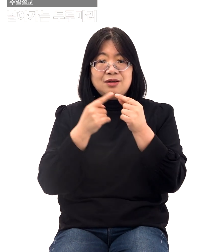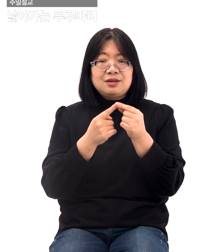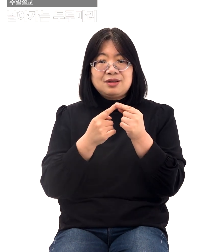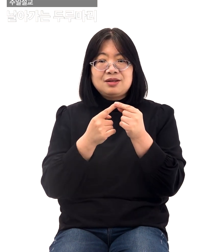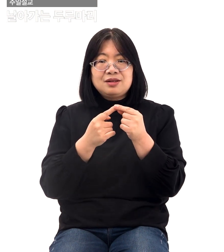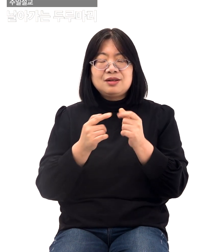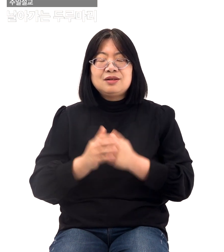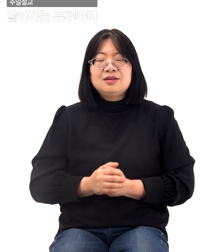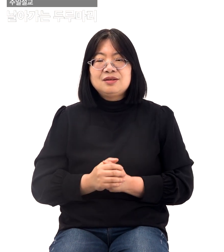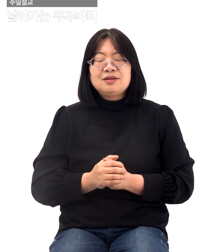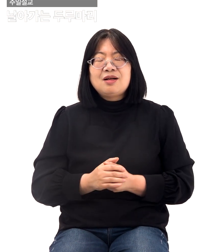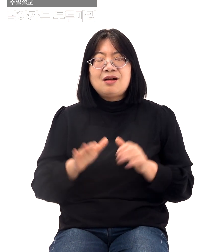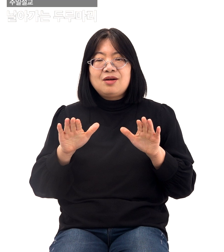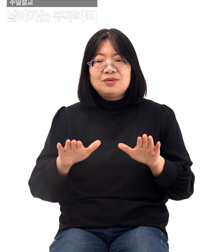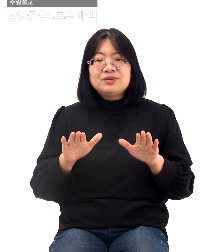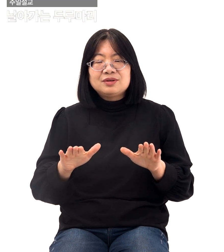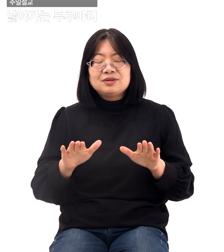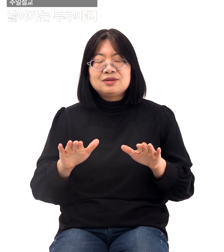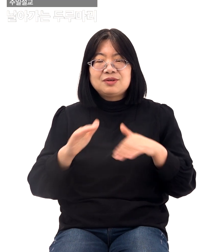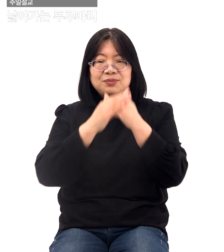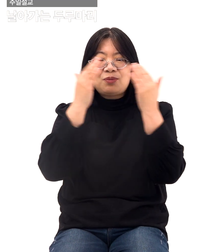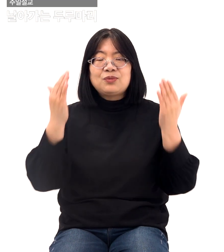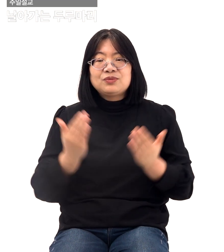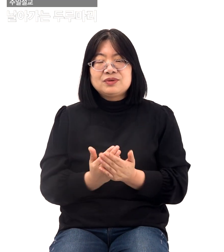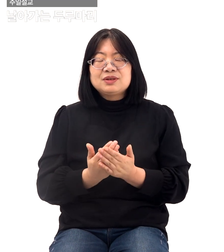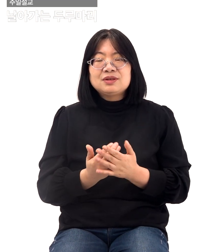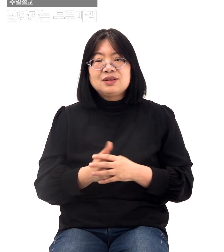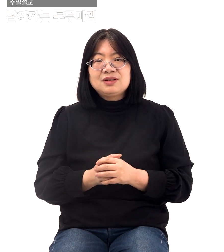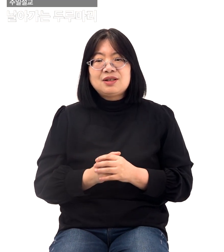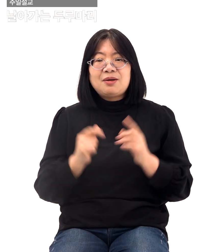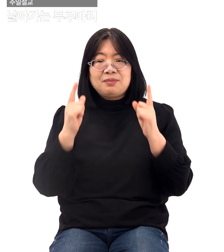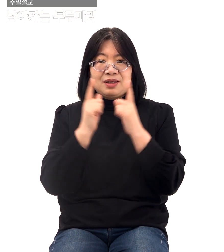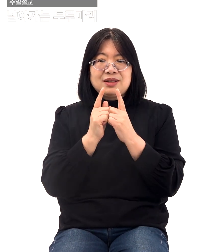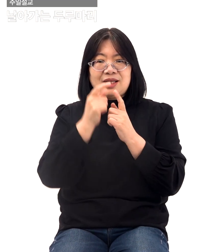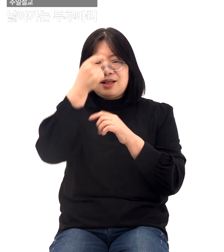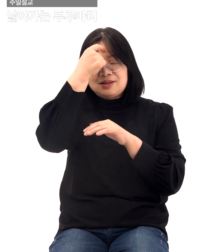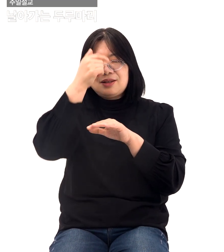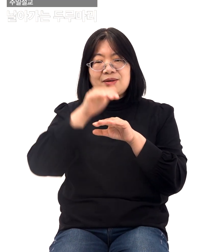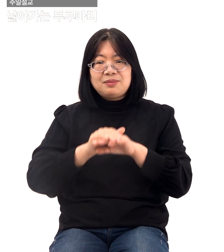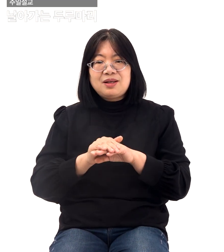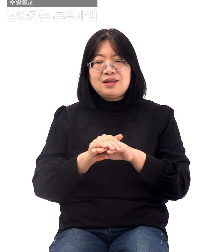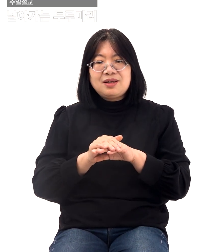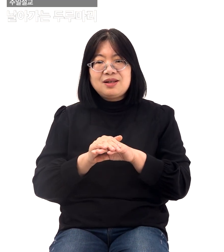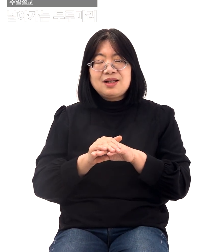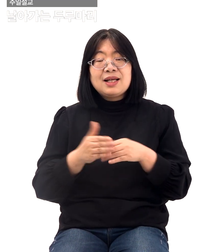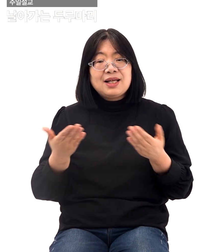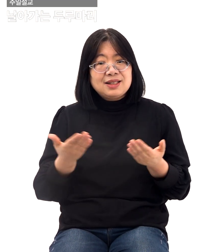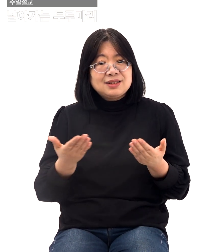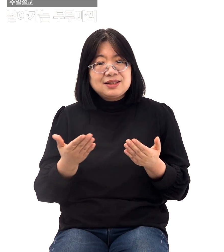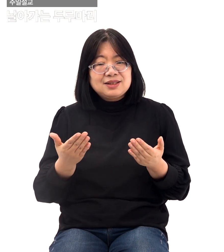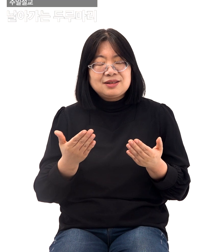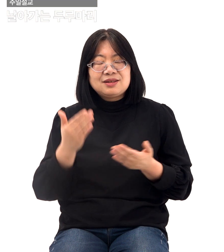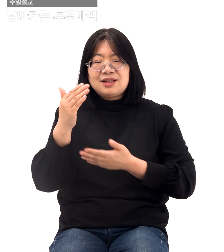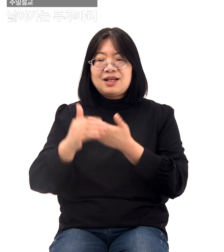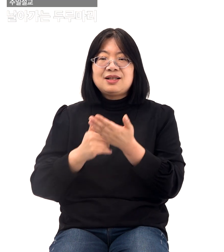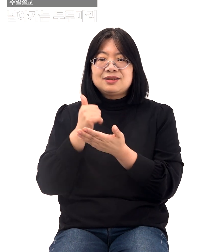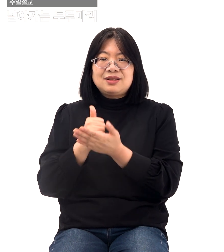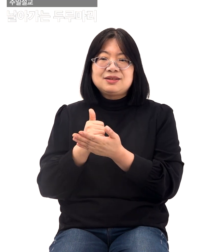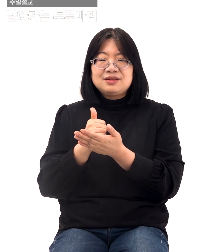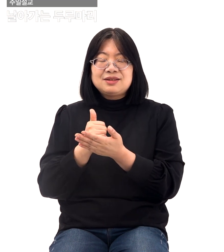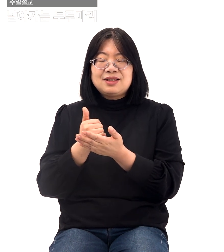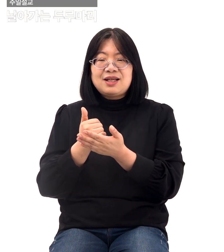첫째, 오늘 이 모든 만남과 예배가 일들이